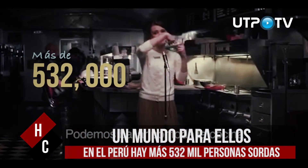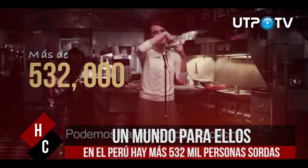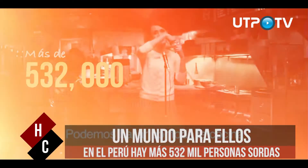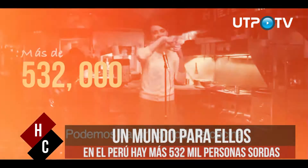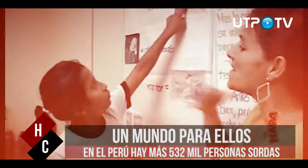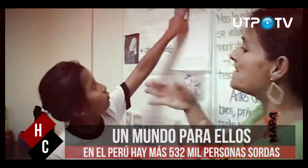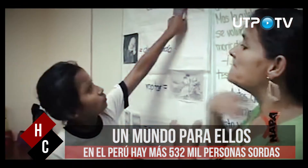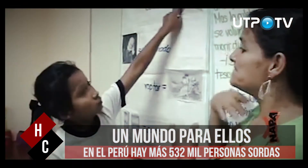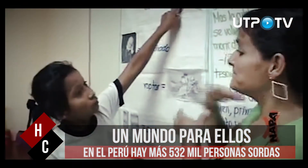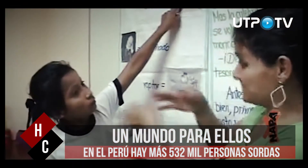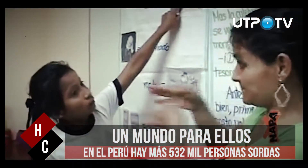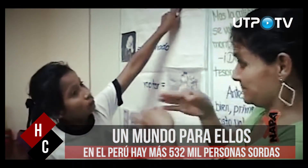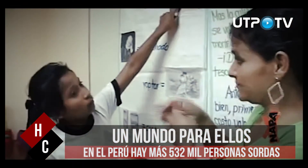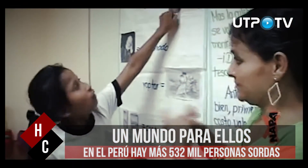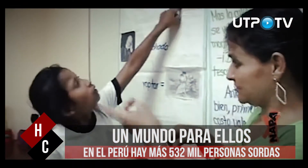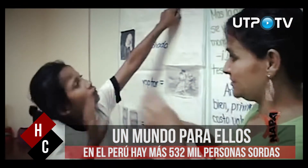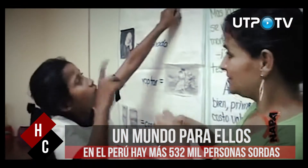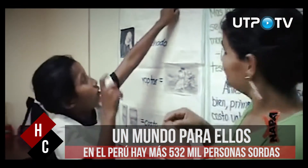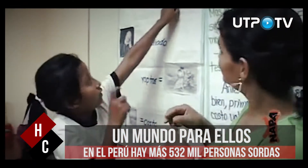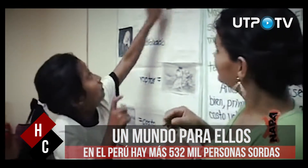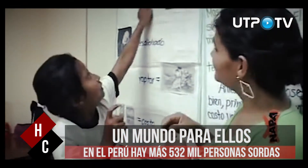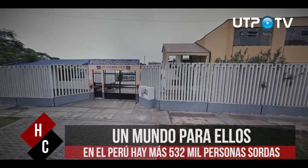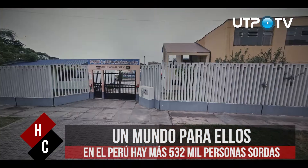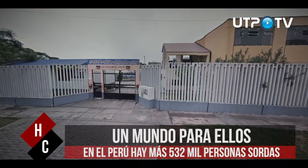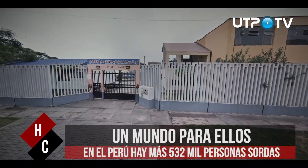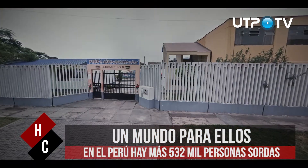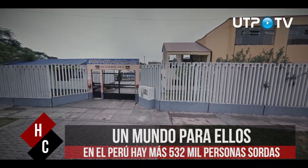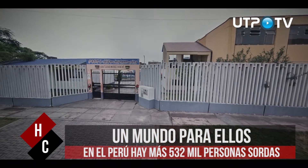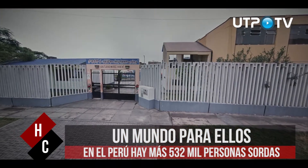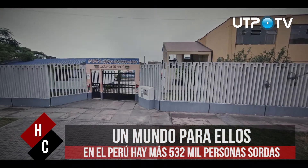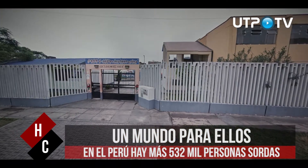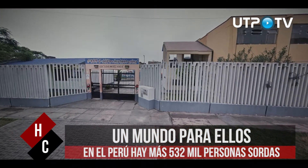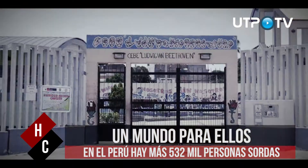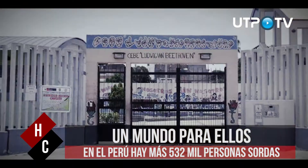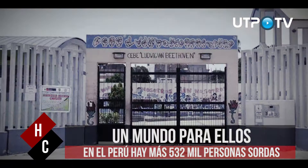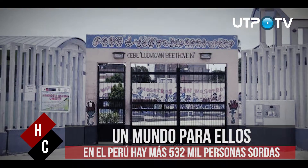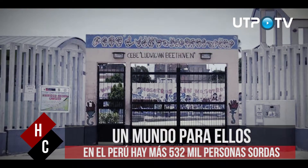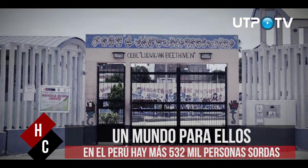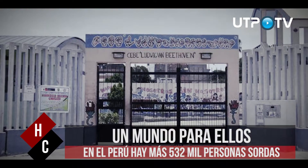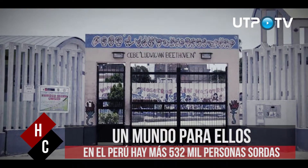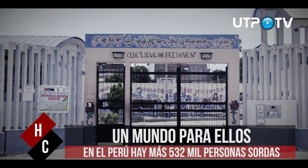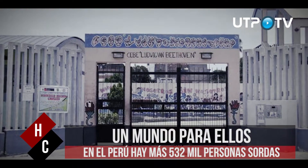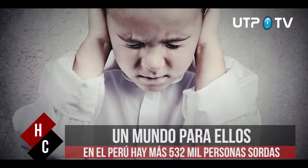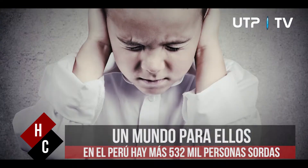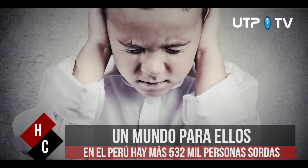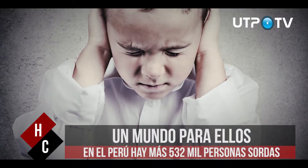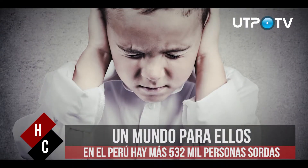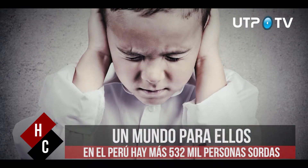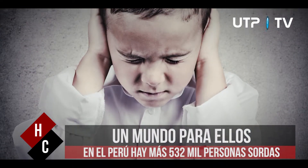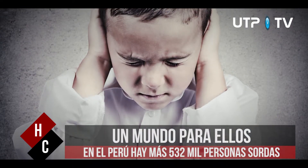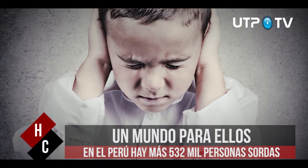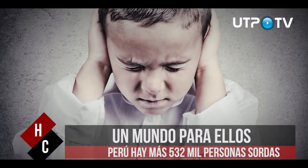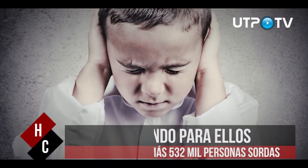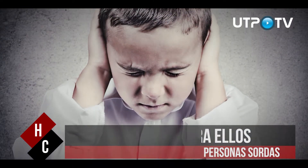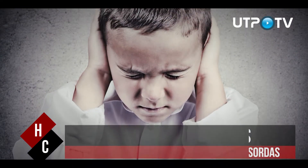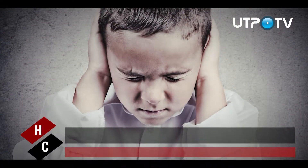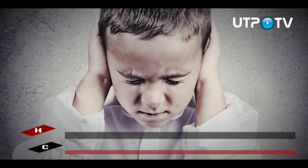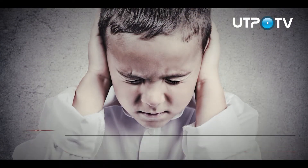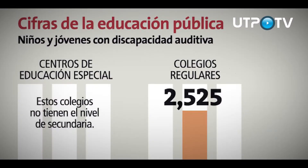discapacidad auditiva y tan solo un colegio público para sordos en todo el país. ¿Qué clase de inclusión permite que